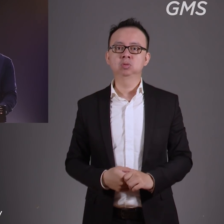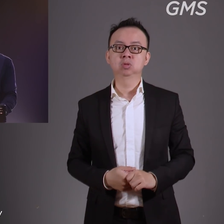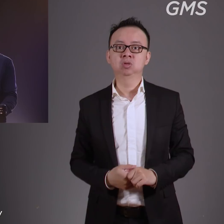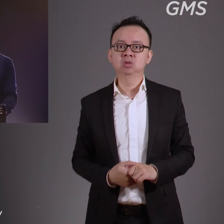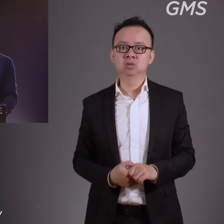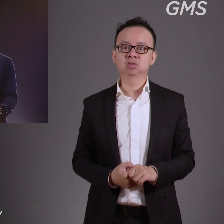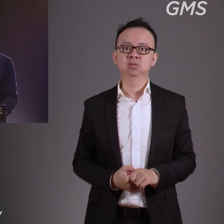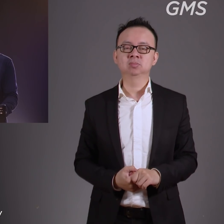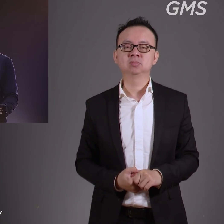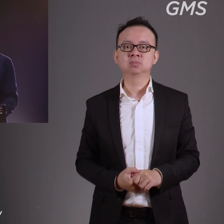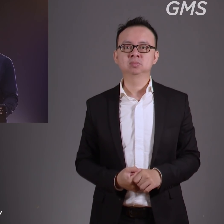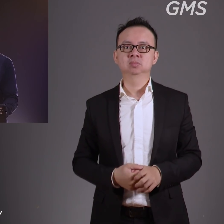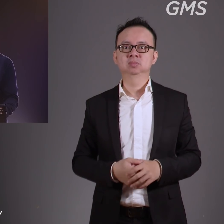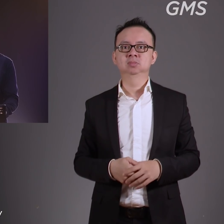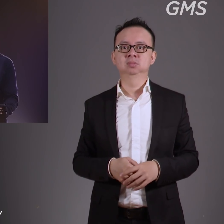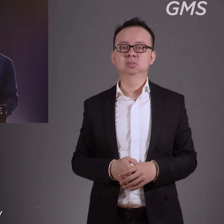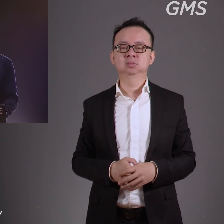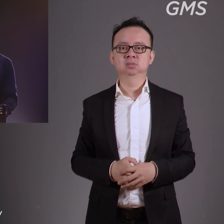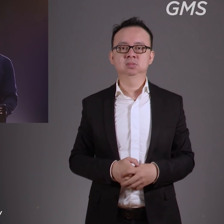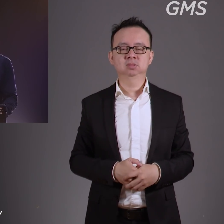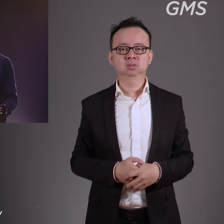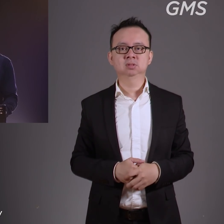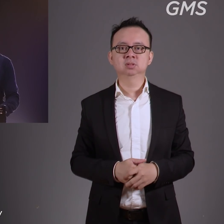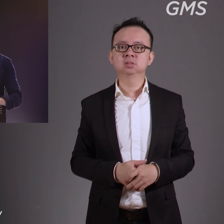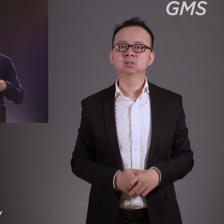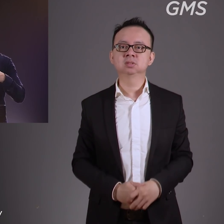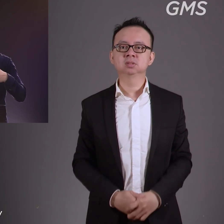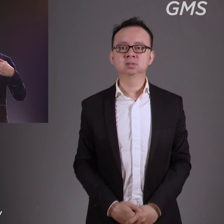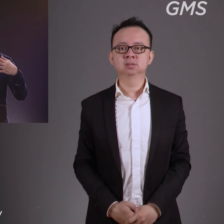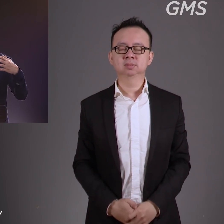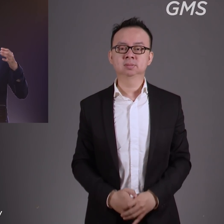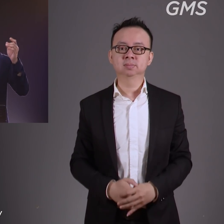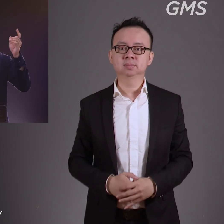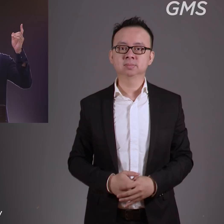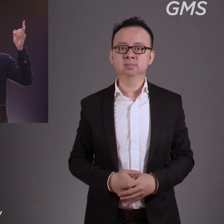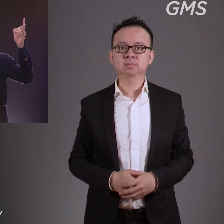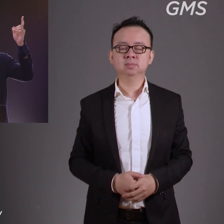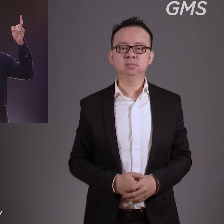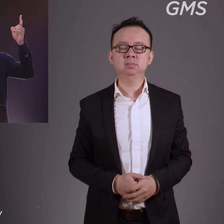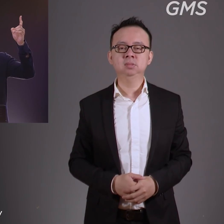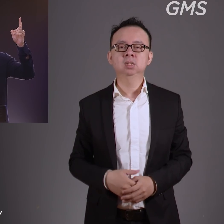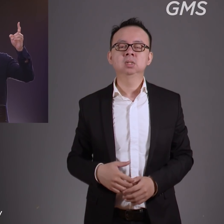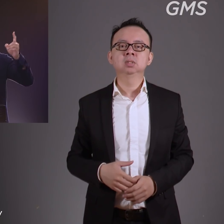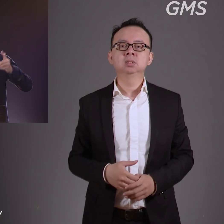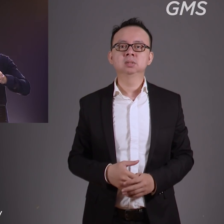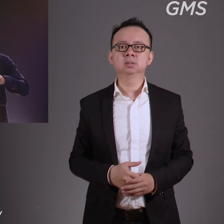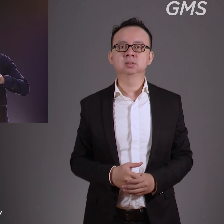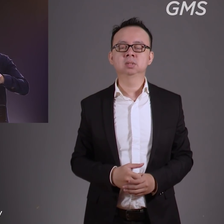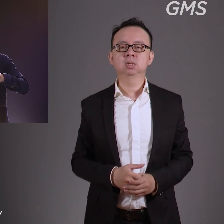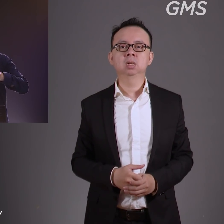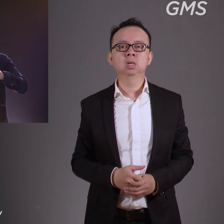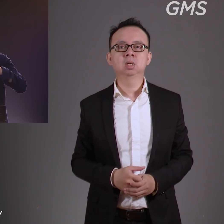Ternyata, saya nggak tahu apakah Ayub itu direct line langsung